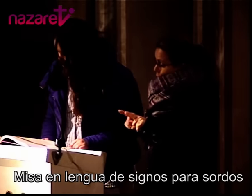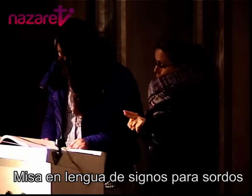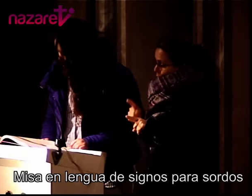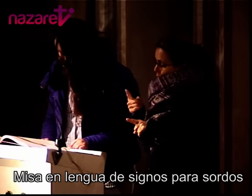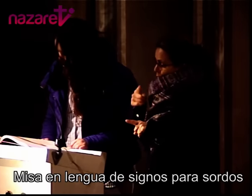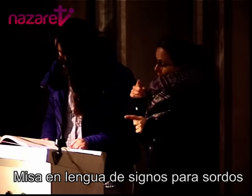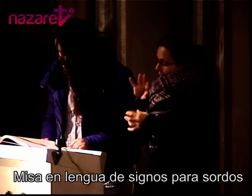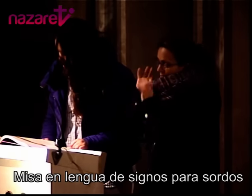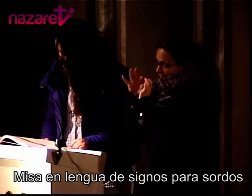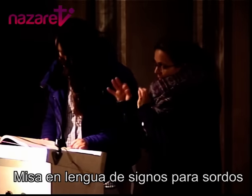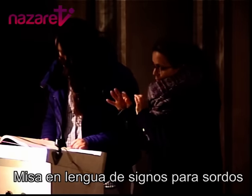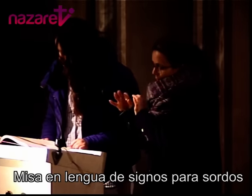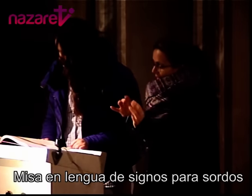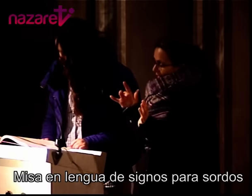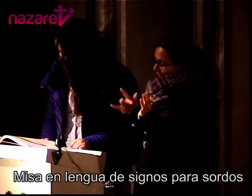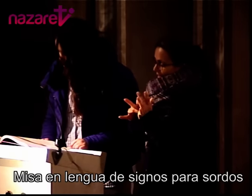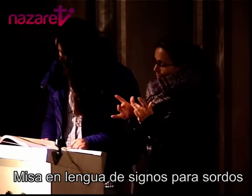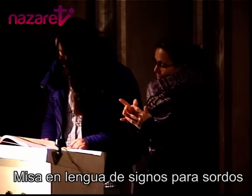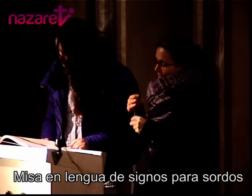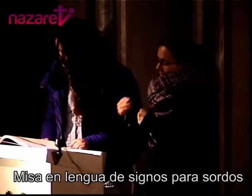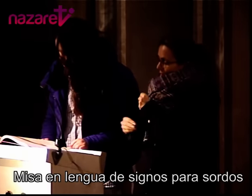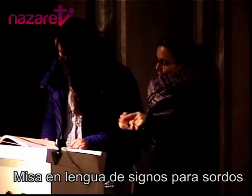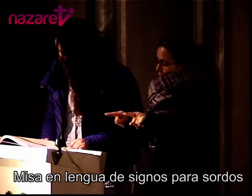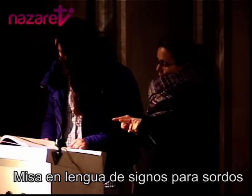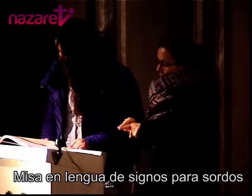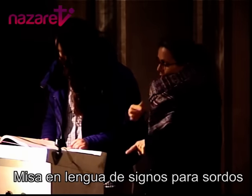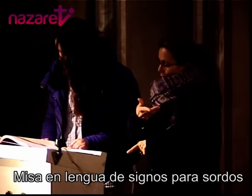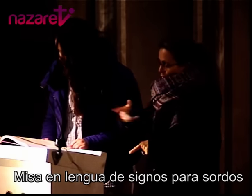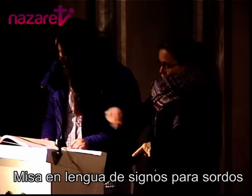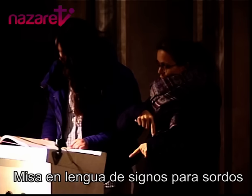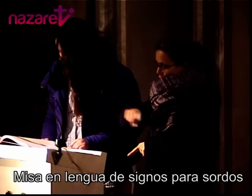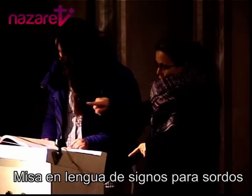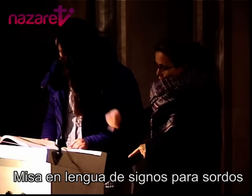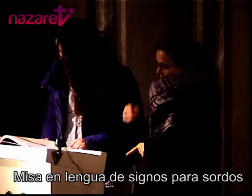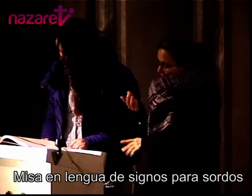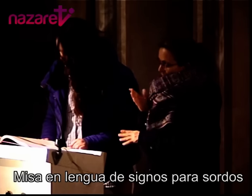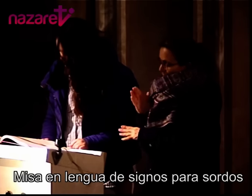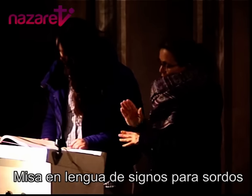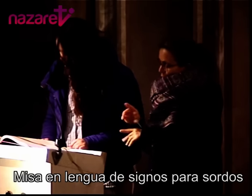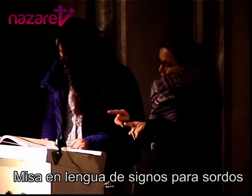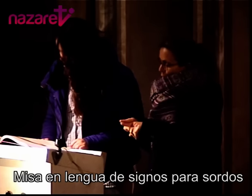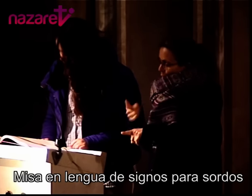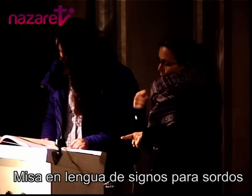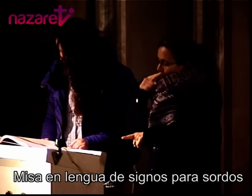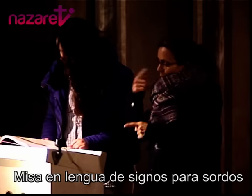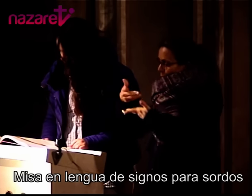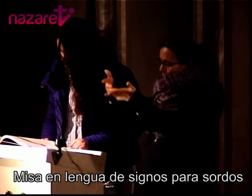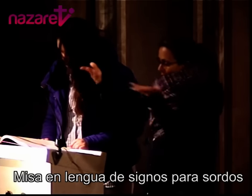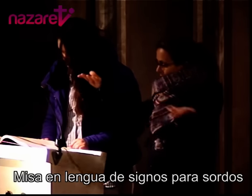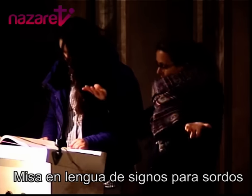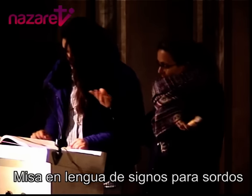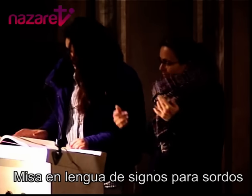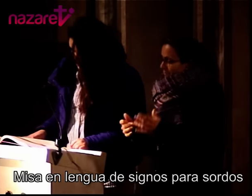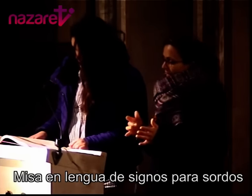Al contrario, se despojó de sí mismo, tomando la condición de esclavo, hecho semejante a